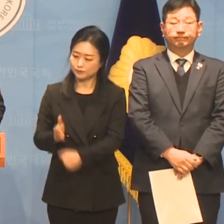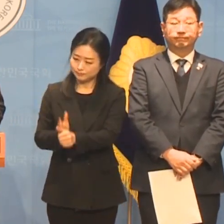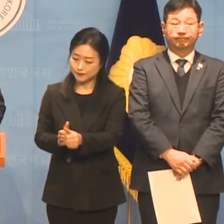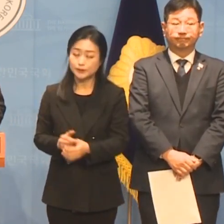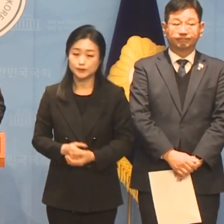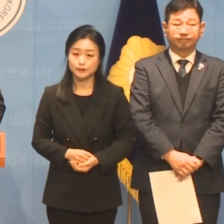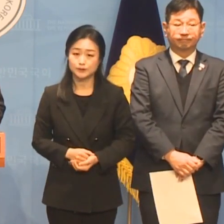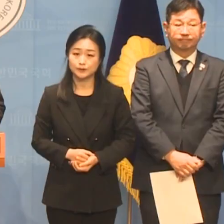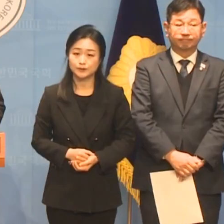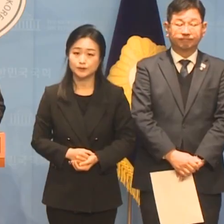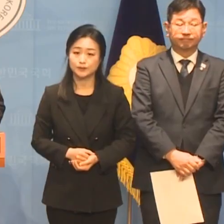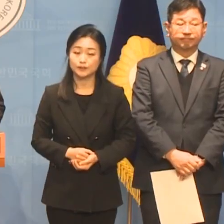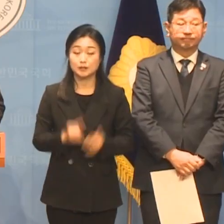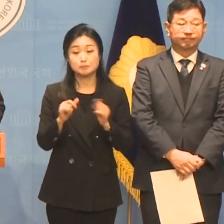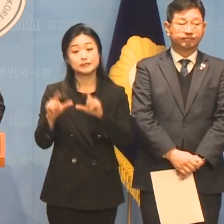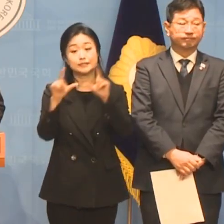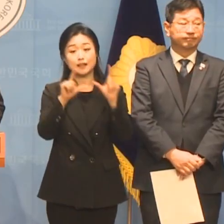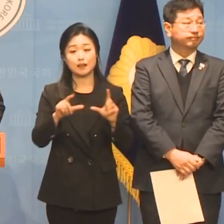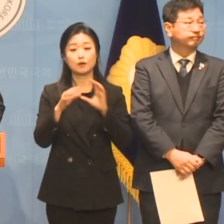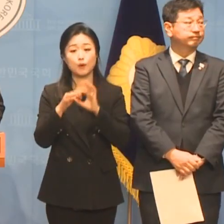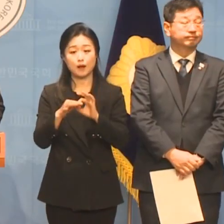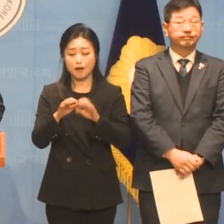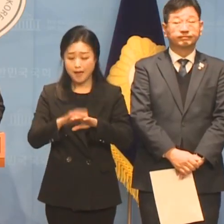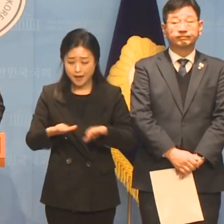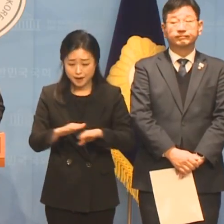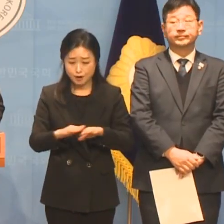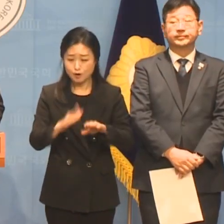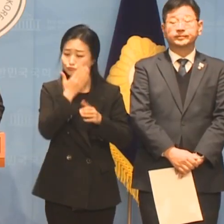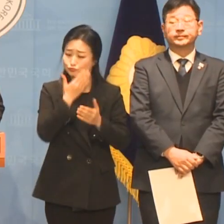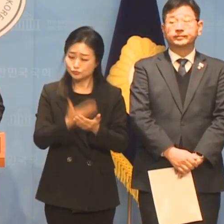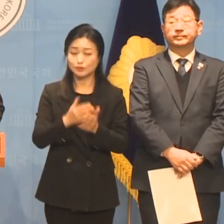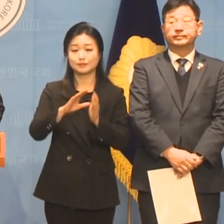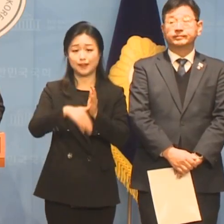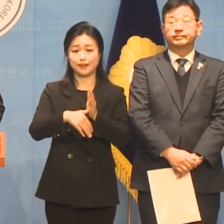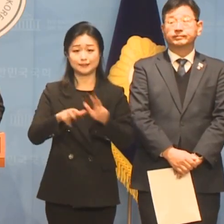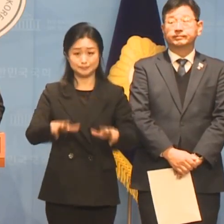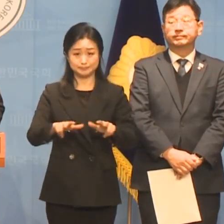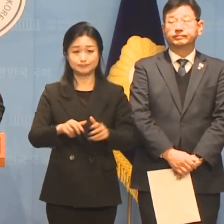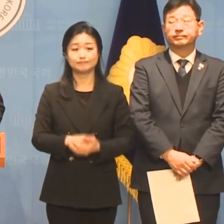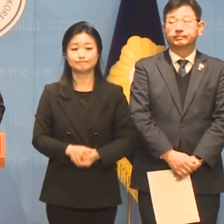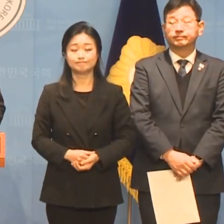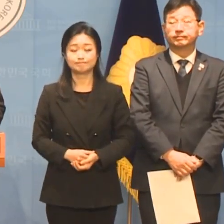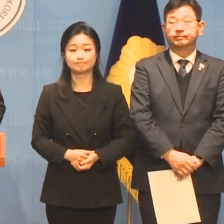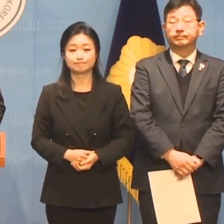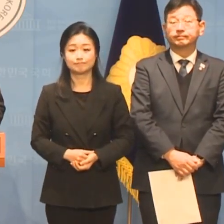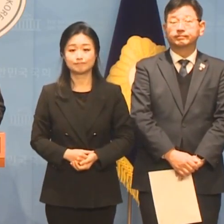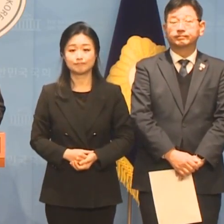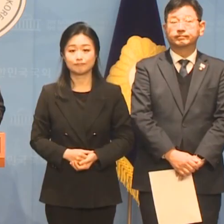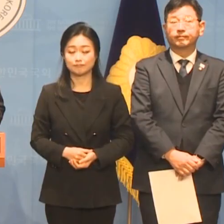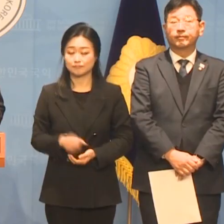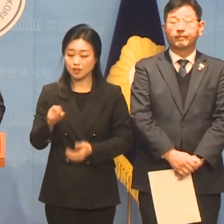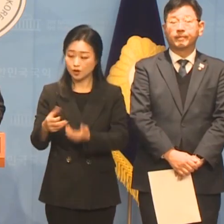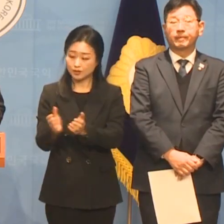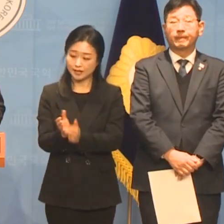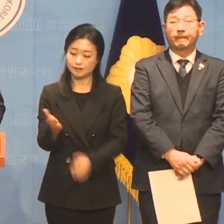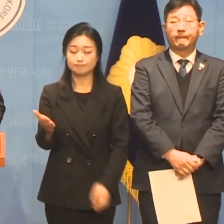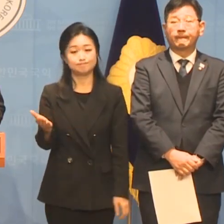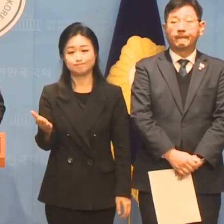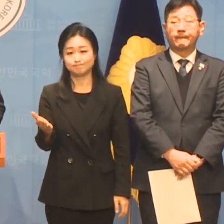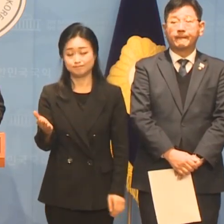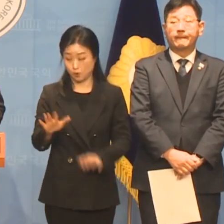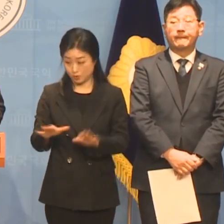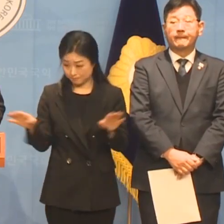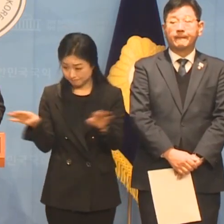또 민생 현안들을 해결해야 될 그런 중요한 시기임에도 불구하고 정부 여당이 전체